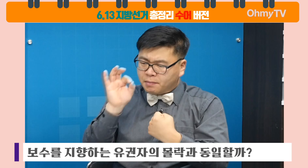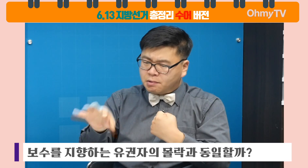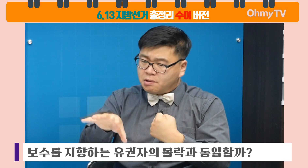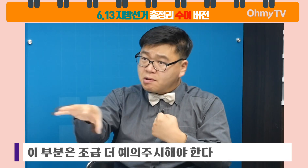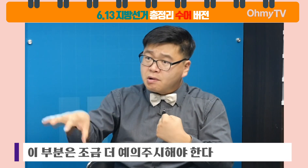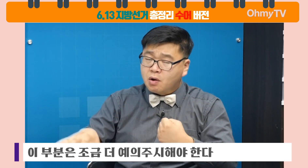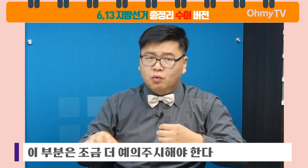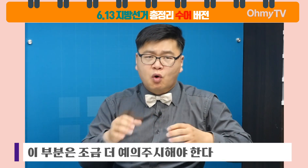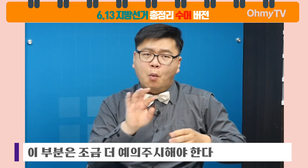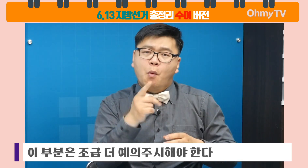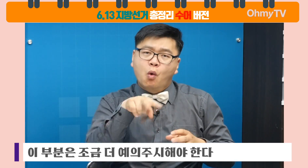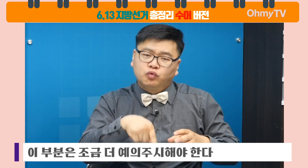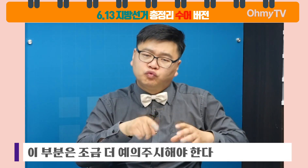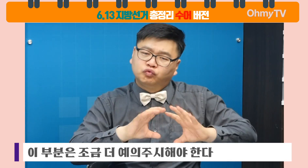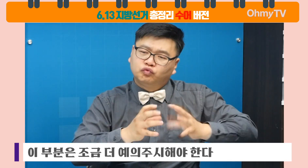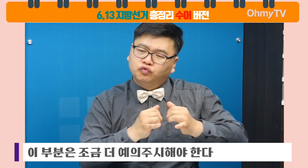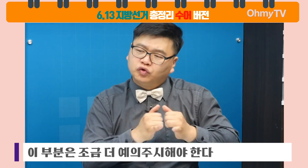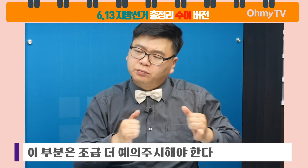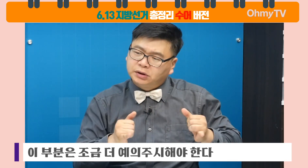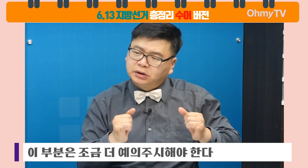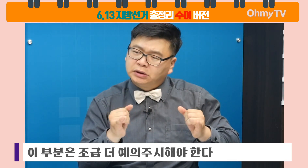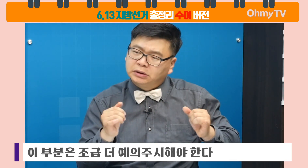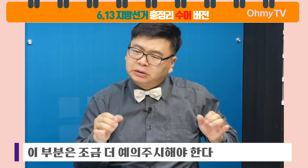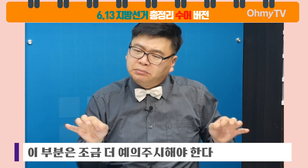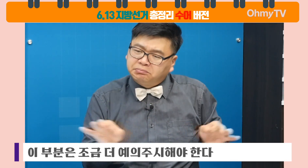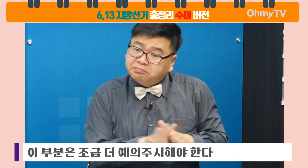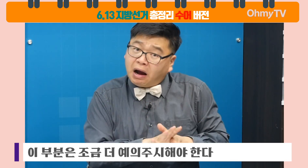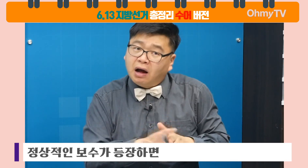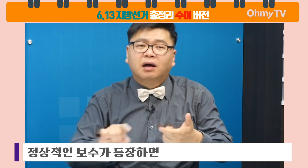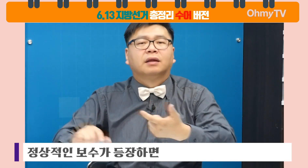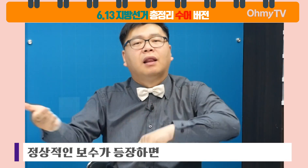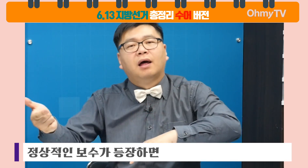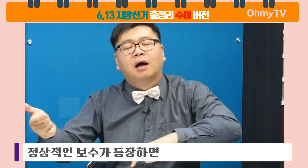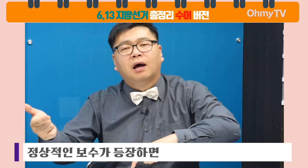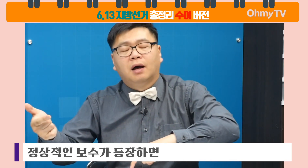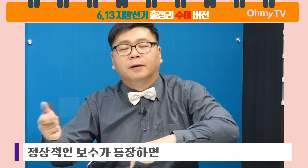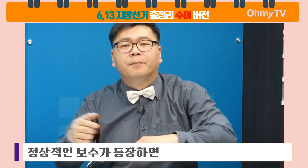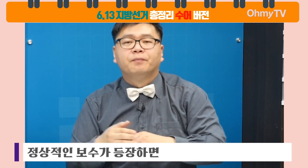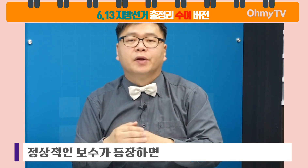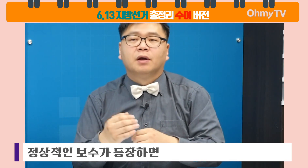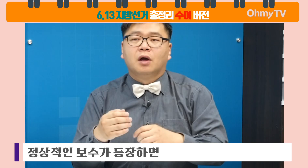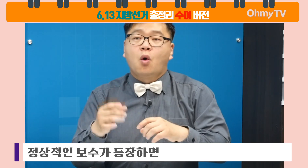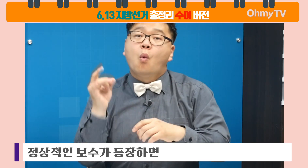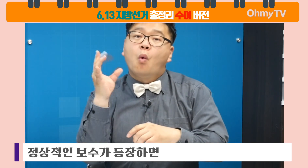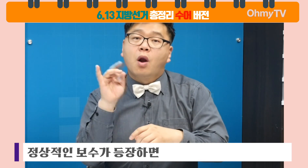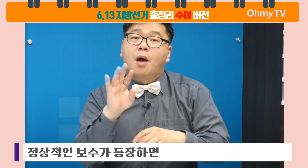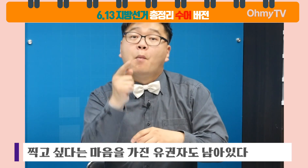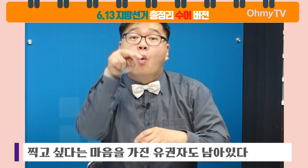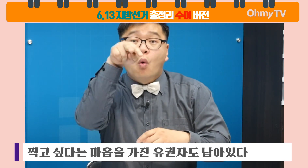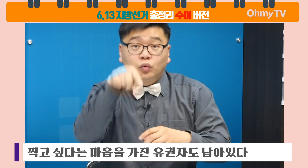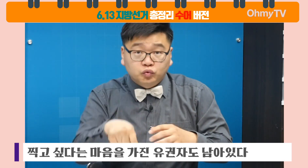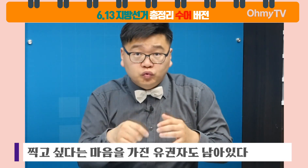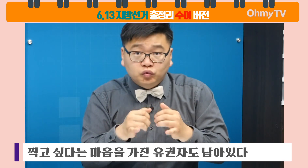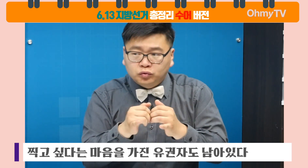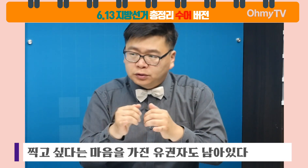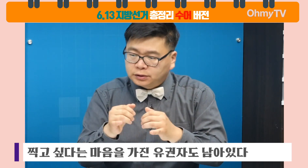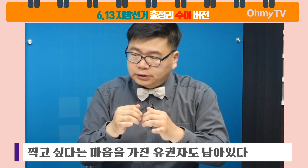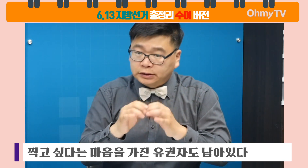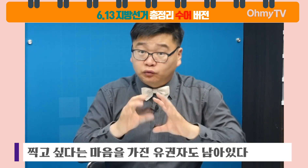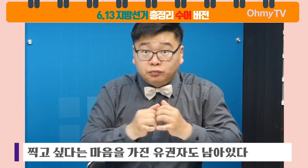것인가 라고 하는 것은 조금 더 예의주시할 필요성은 있는 것 같습니다. 정상적인 보수가 들어선다면 찍고 싶다라고 하는 마음을 갖고 있는